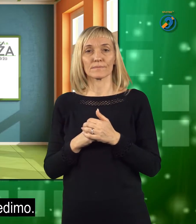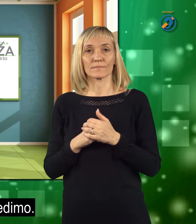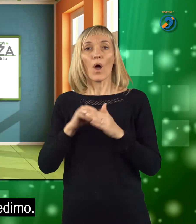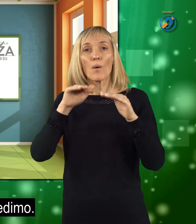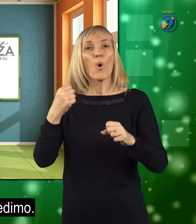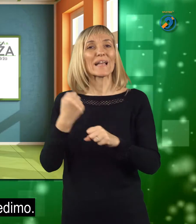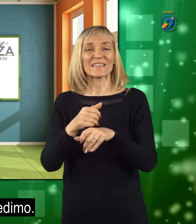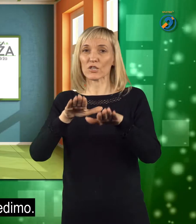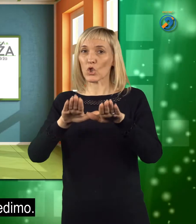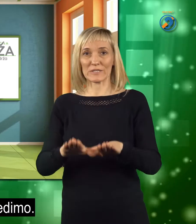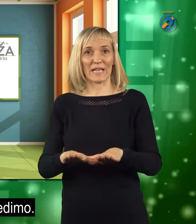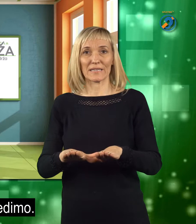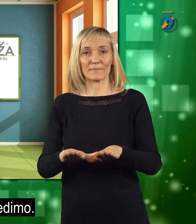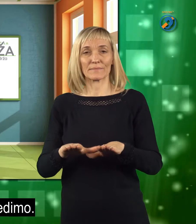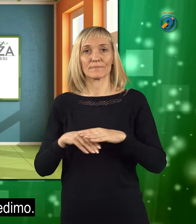čvrsto sedimo.